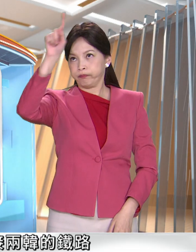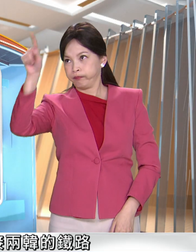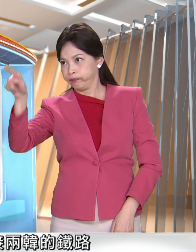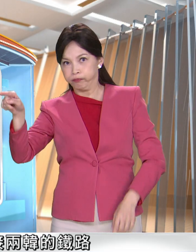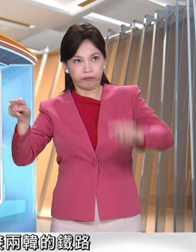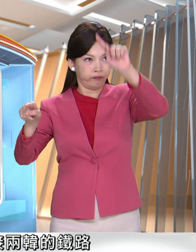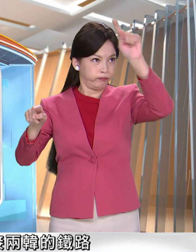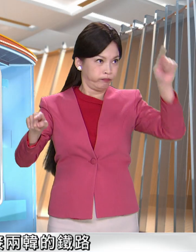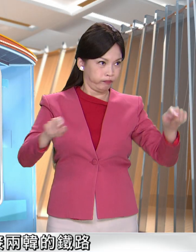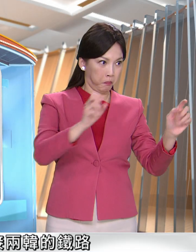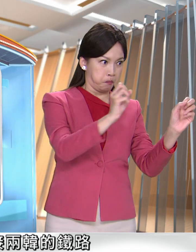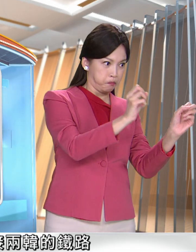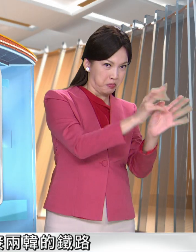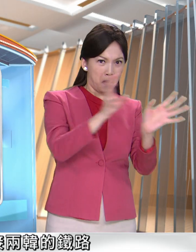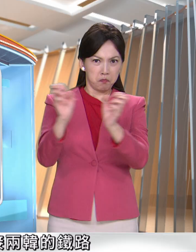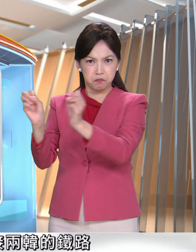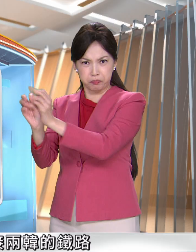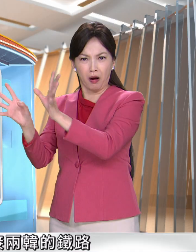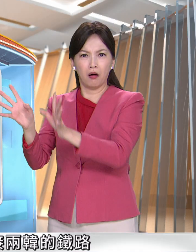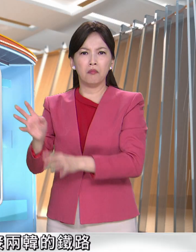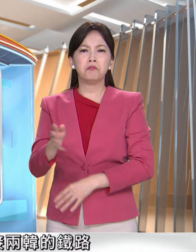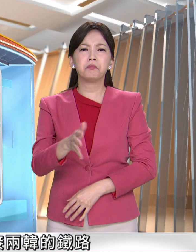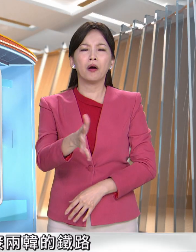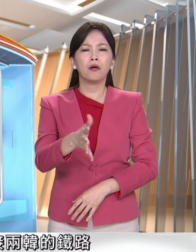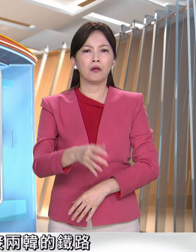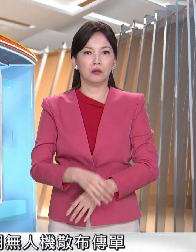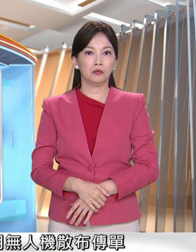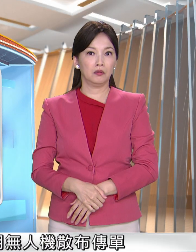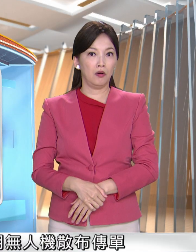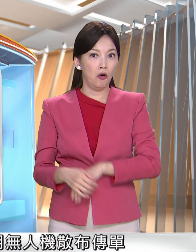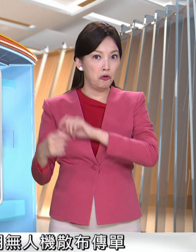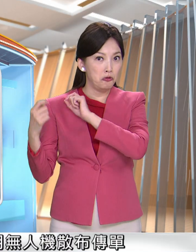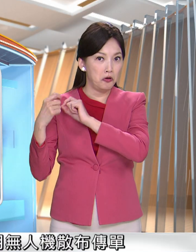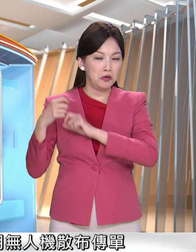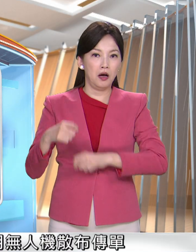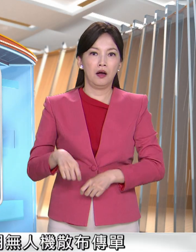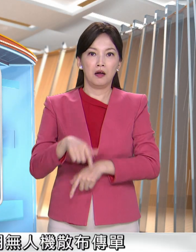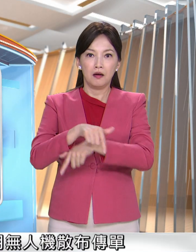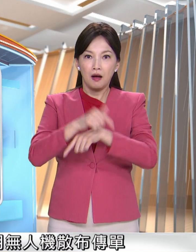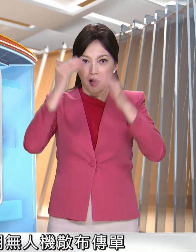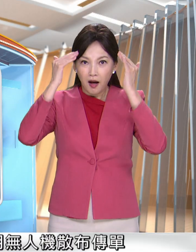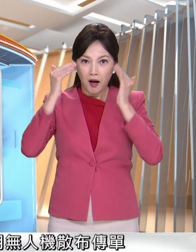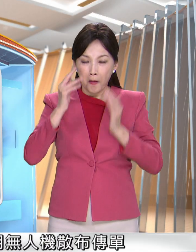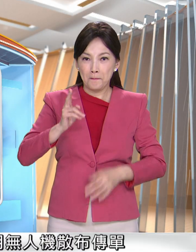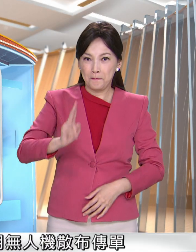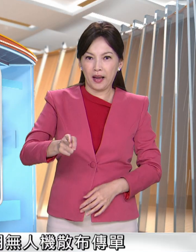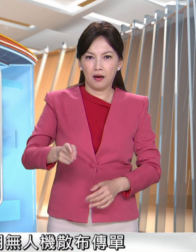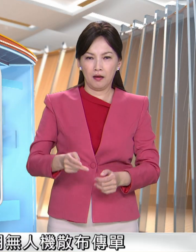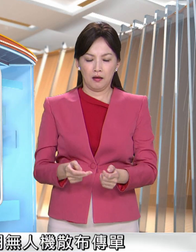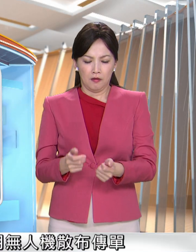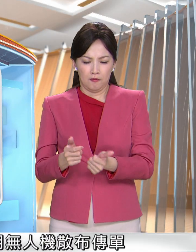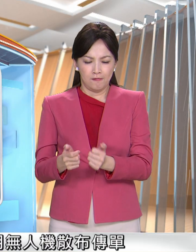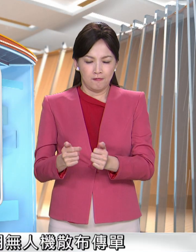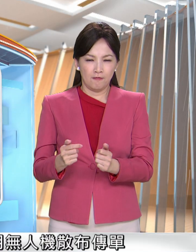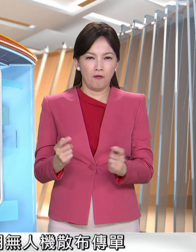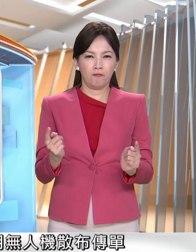路，借以报复南韩。最近用无人机散布传